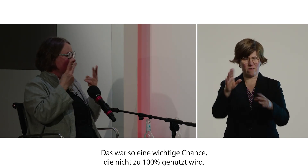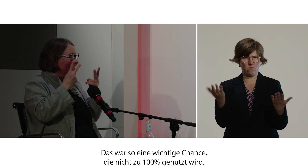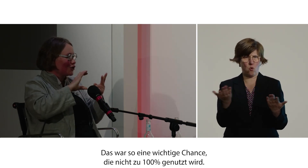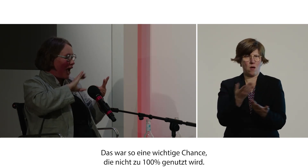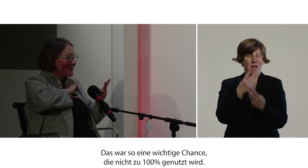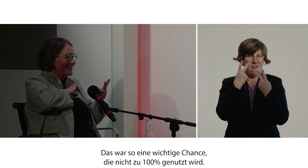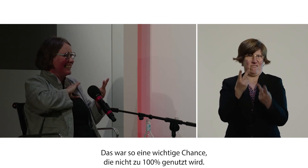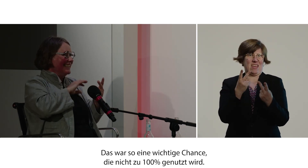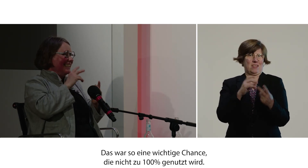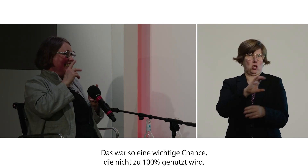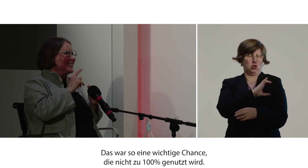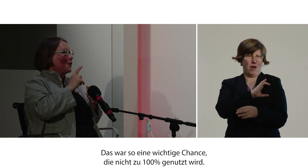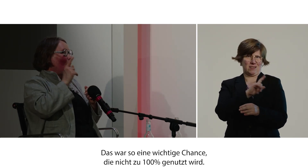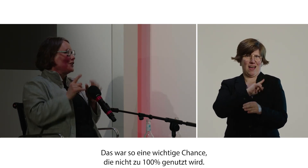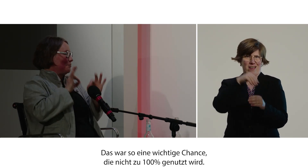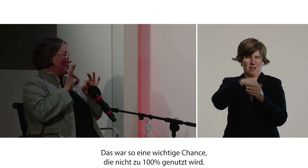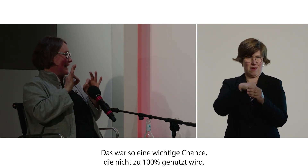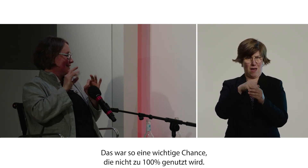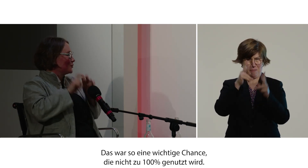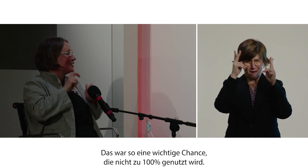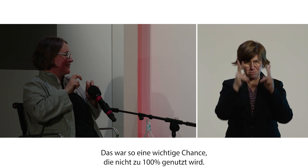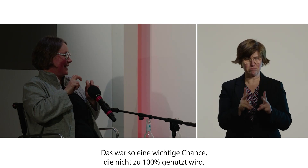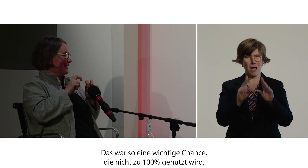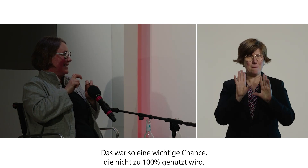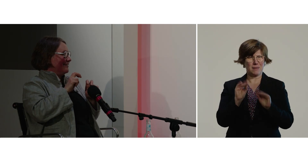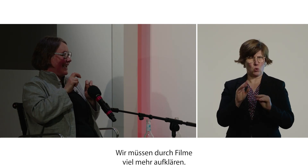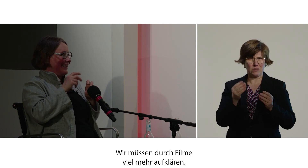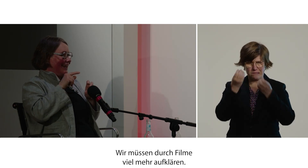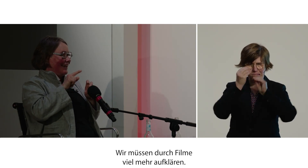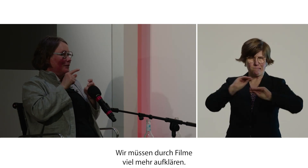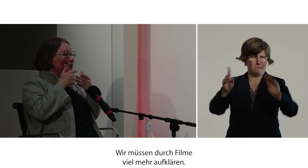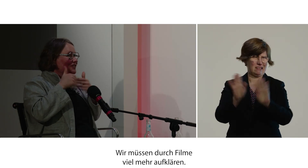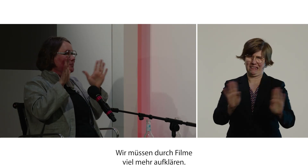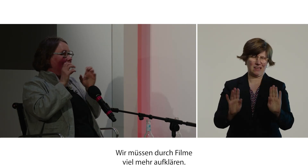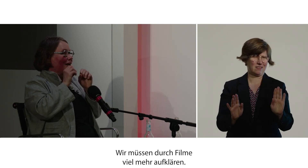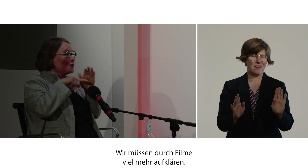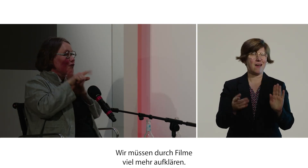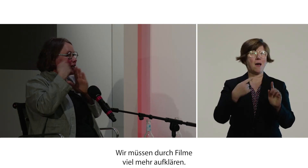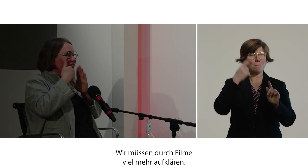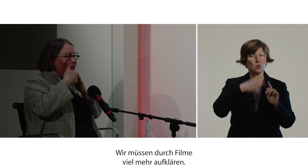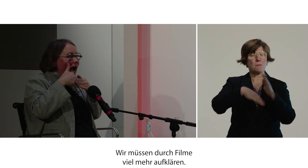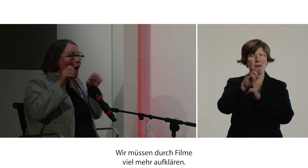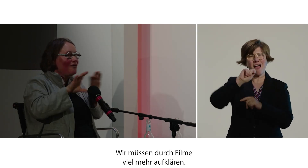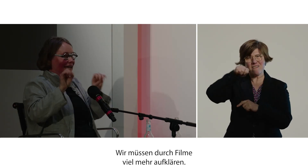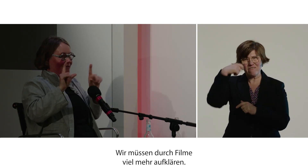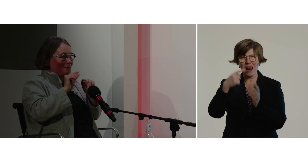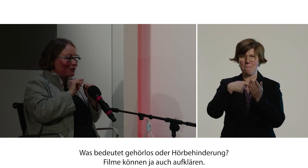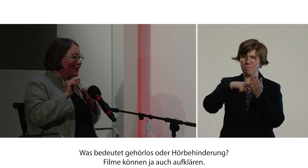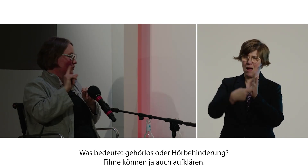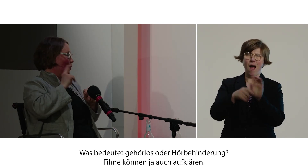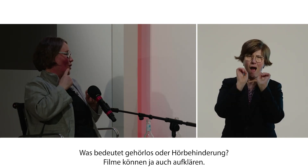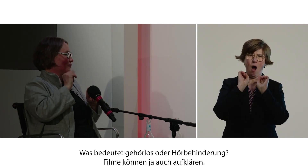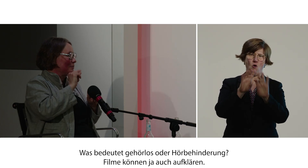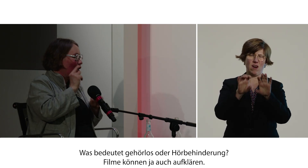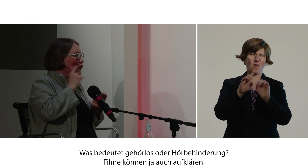Das war so eine wichtige Chance, die nicht so 100% genutzt wird. Weil wir müssen viel mehr durch Filme, viel mehr aufklären, was